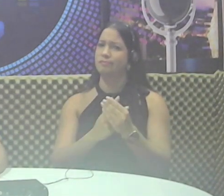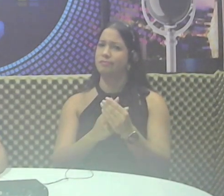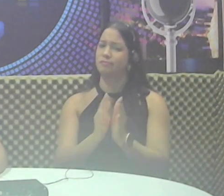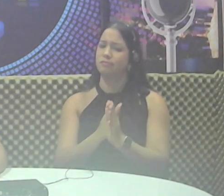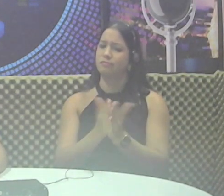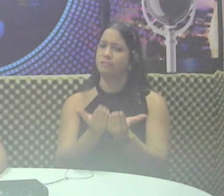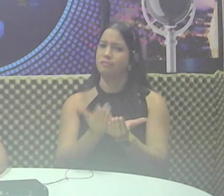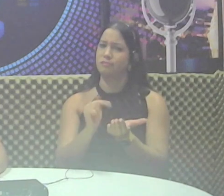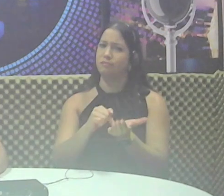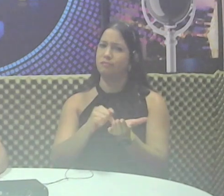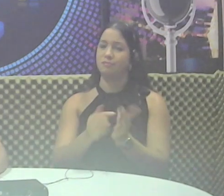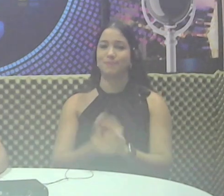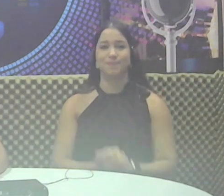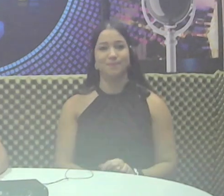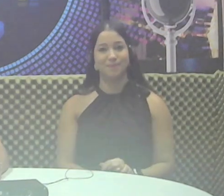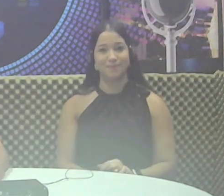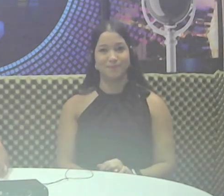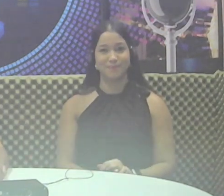do Consumidor.